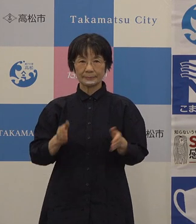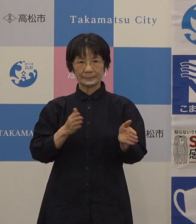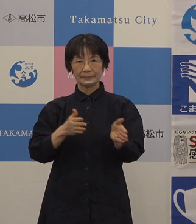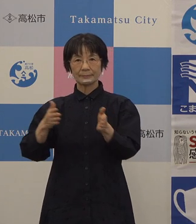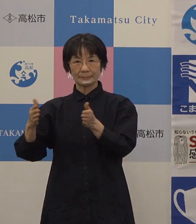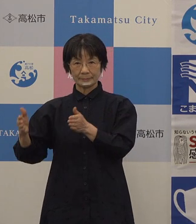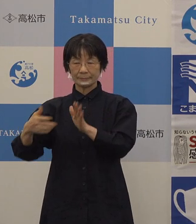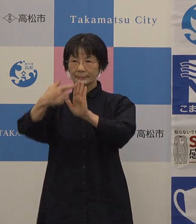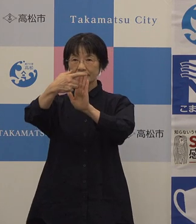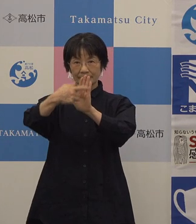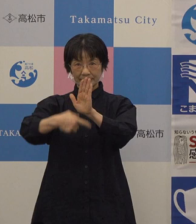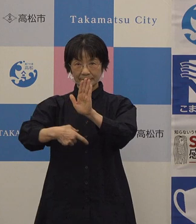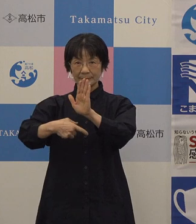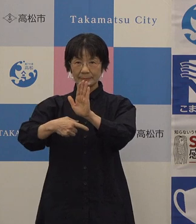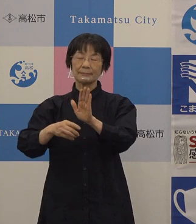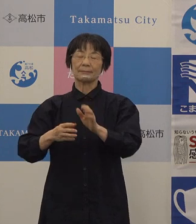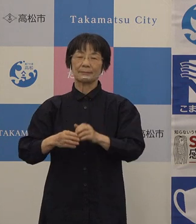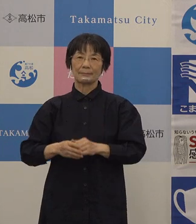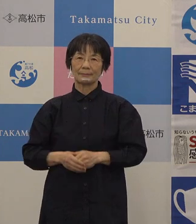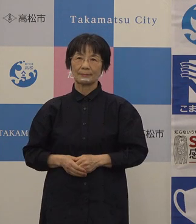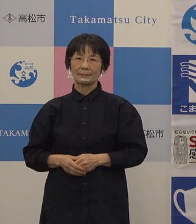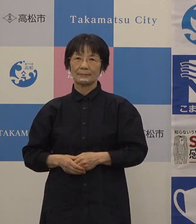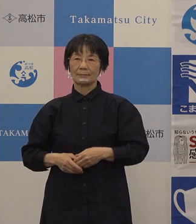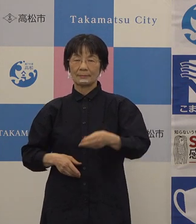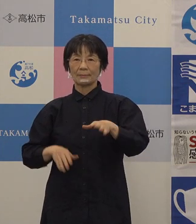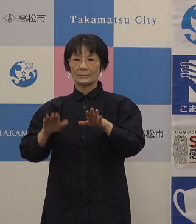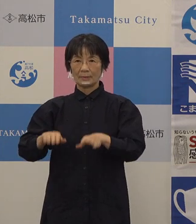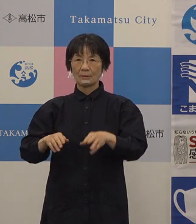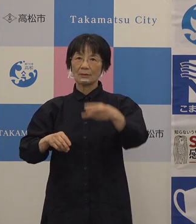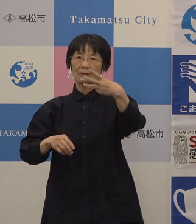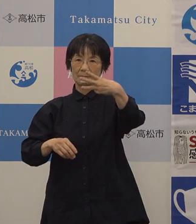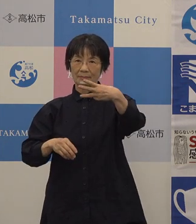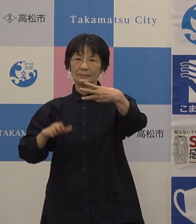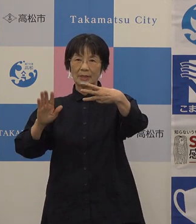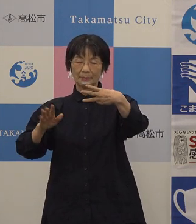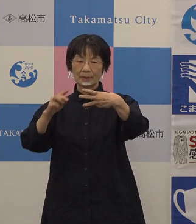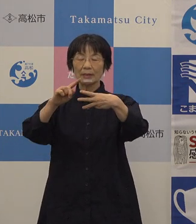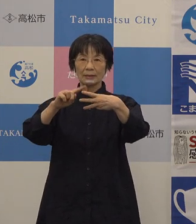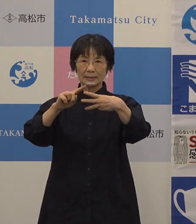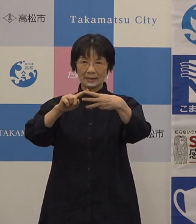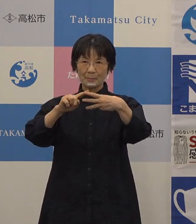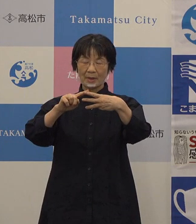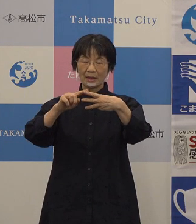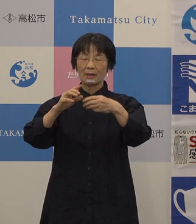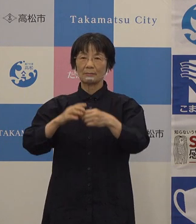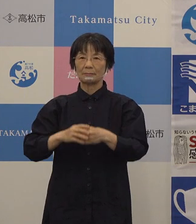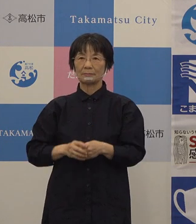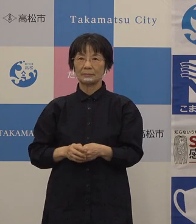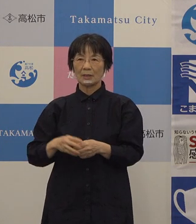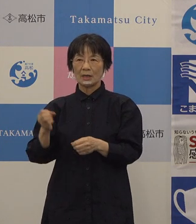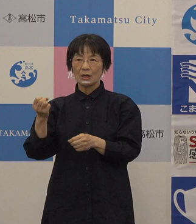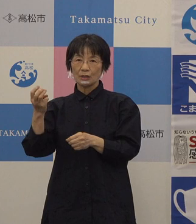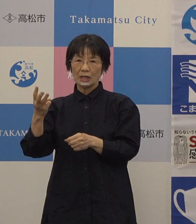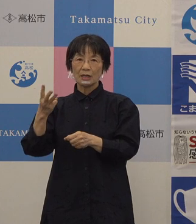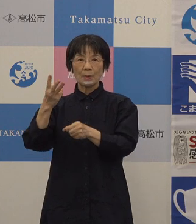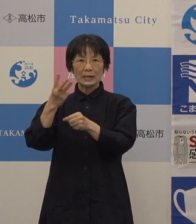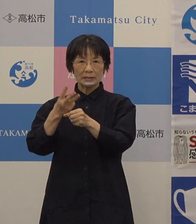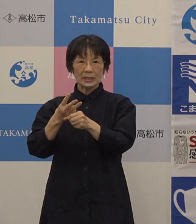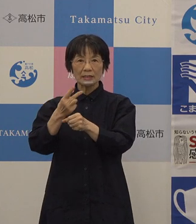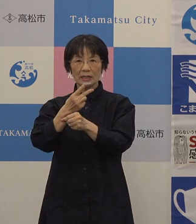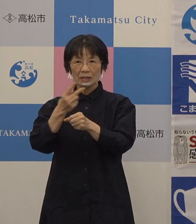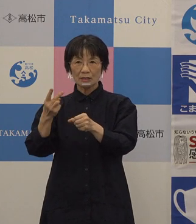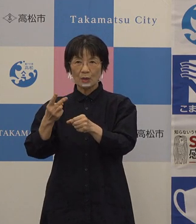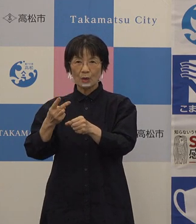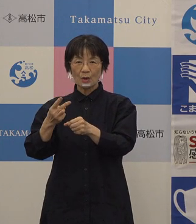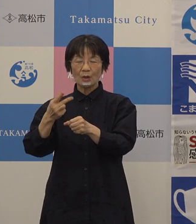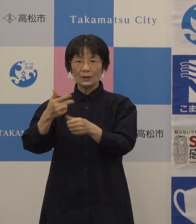それでは題材に入らさせていただきます。本日は3点ございます。まず1点目でございますけれども、令和3年度の市民